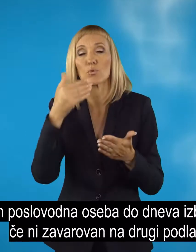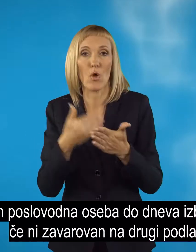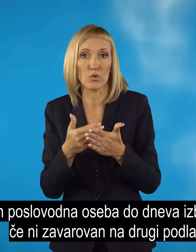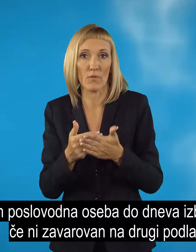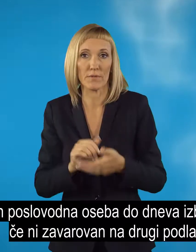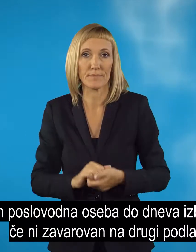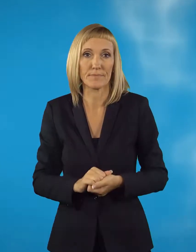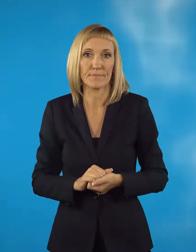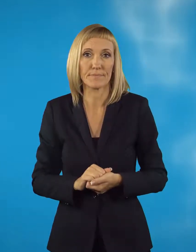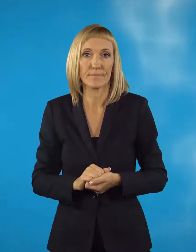podlagi.